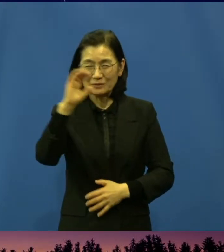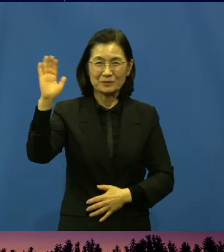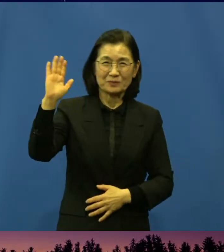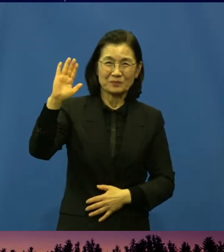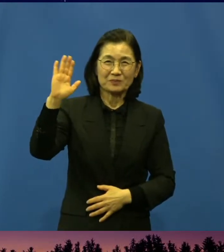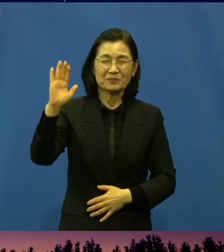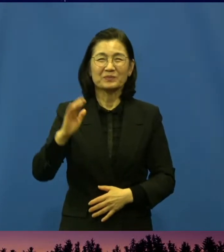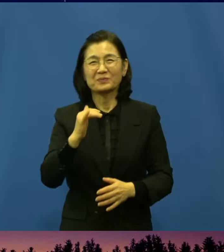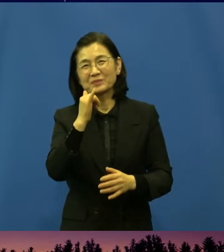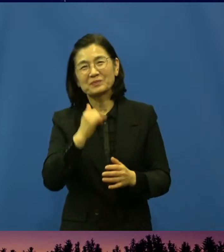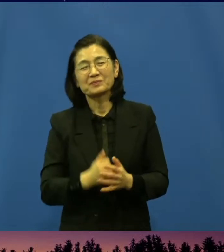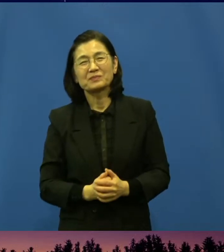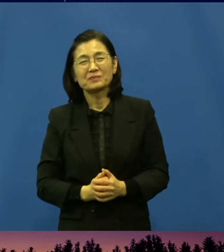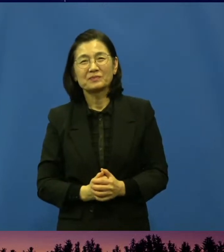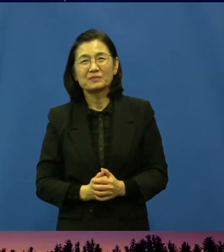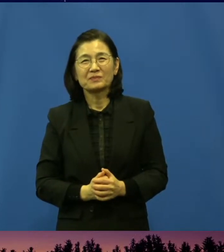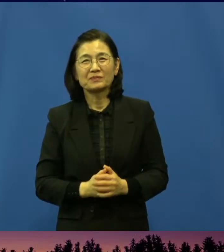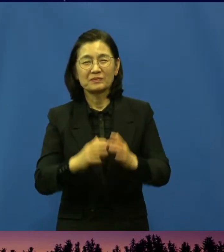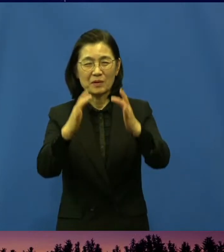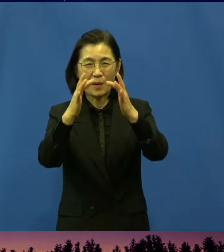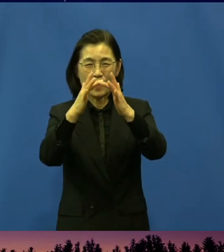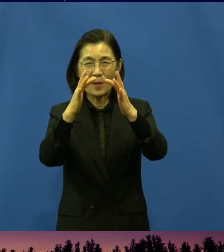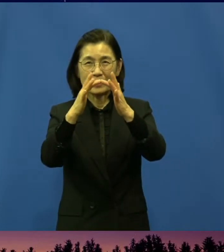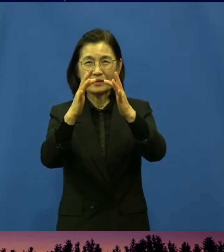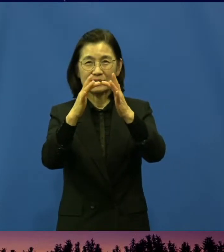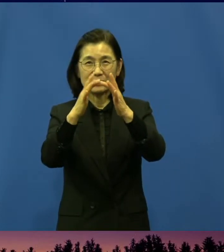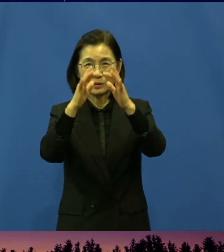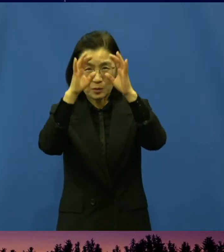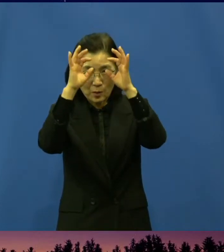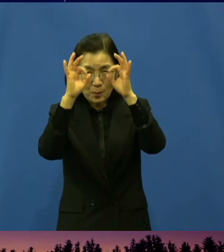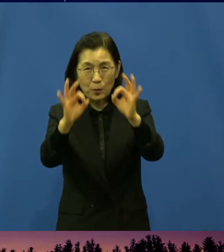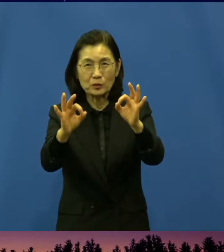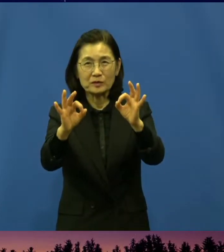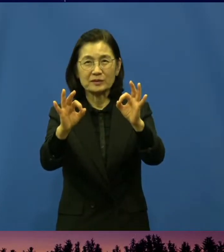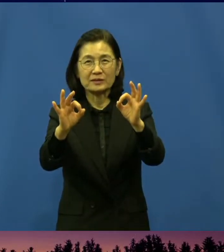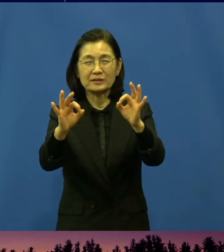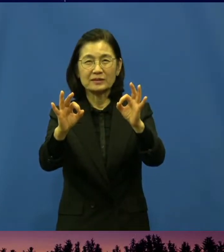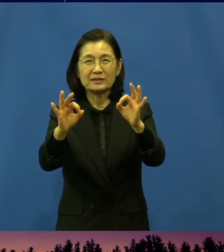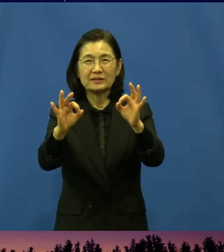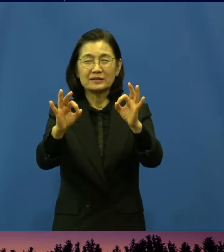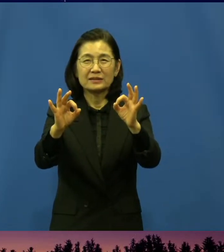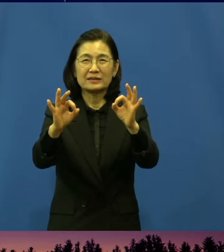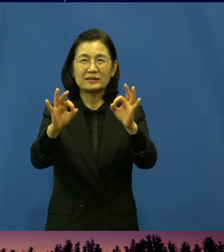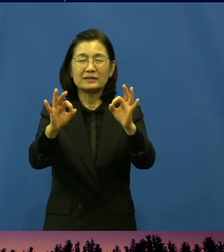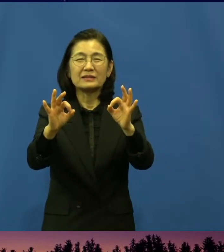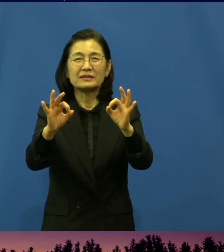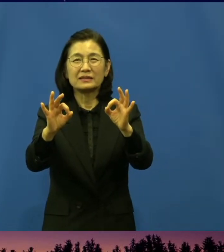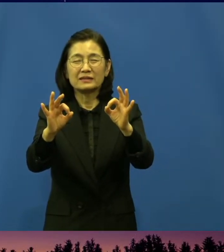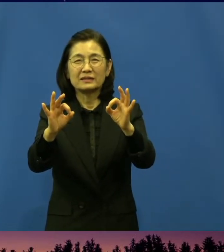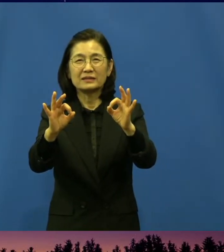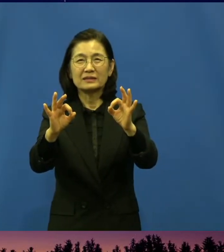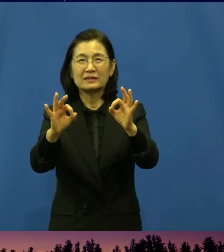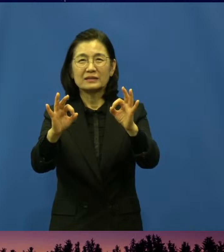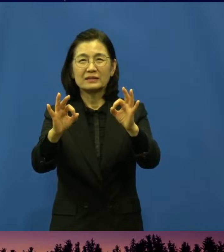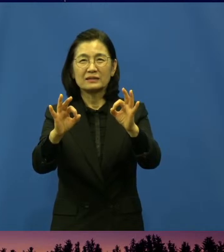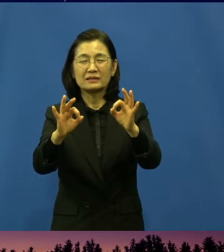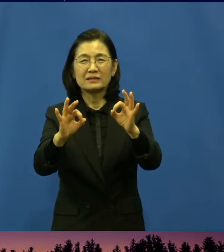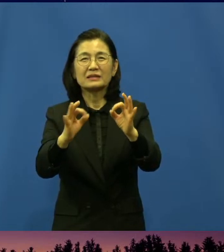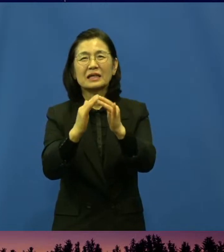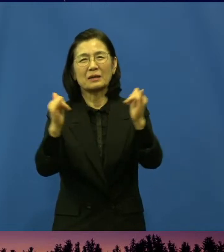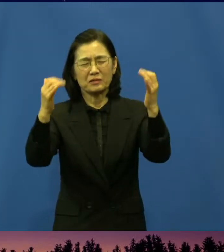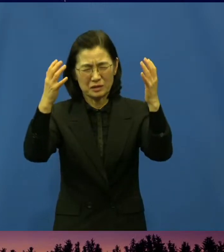또 우리 온라인으로 들으시는, 지금 라이브로 들어와서 들으시는 분들이 굉장히 많아요. 아마 몇천 명씩